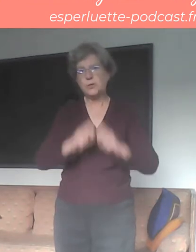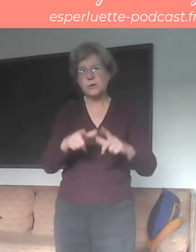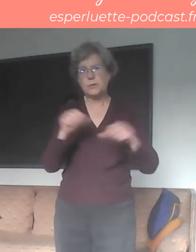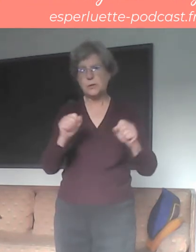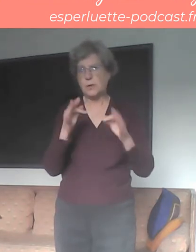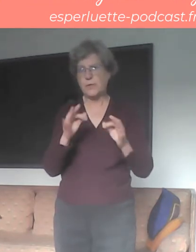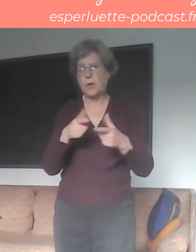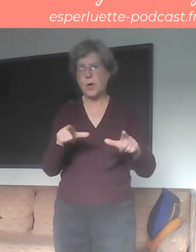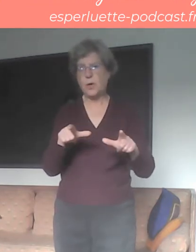égale langue orale,